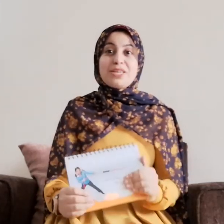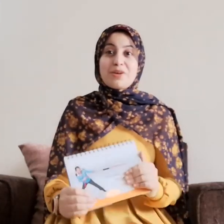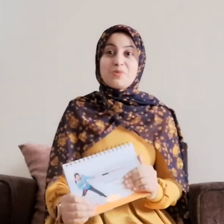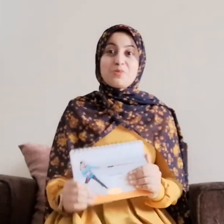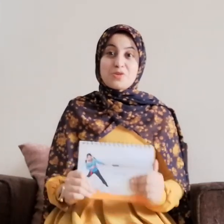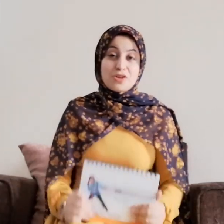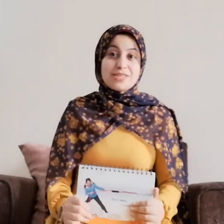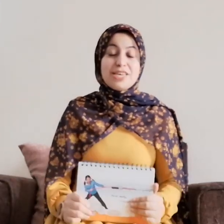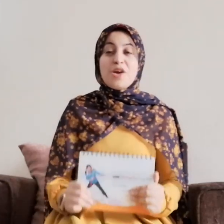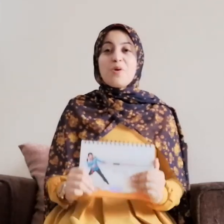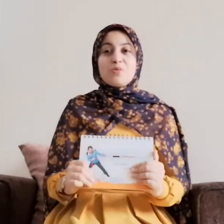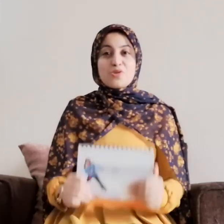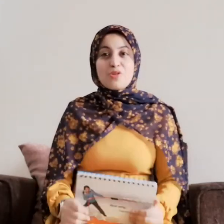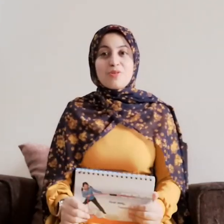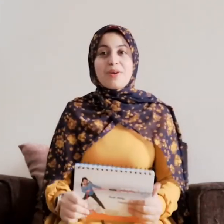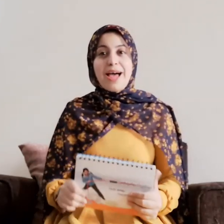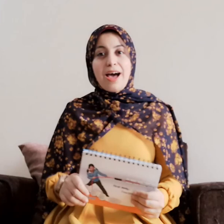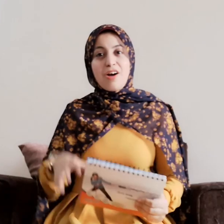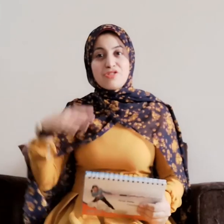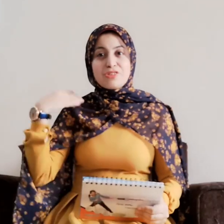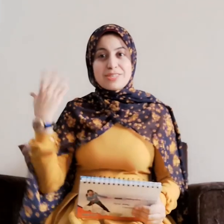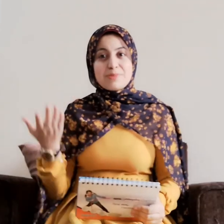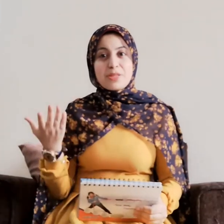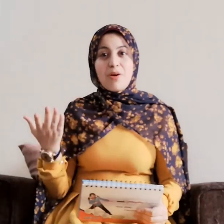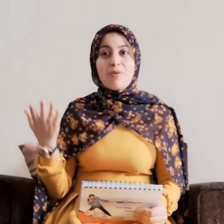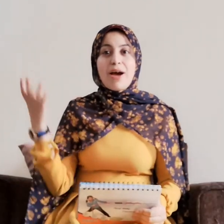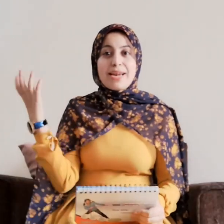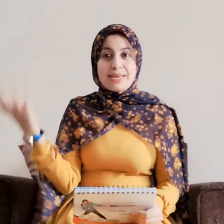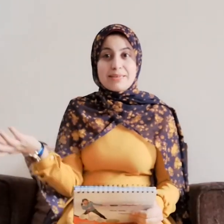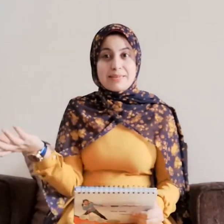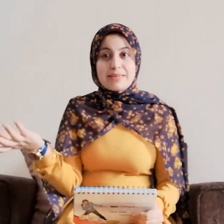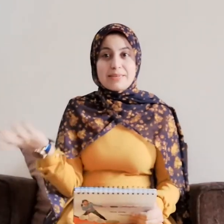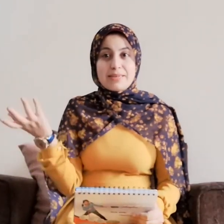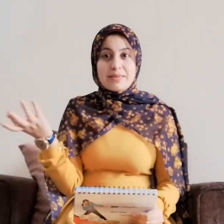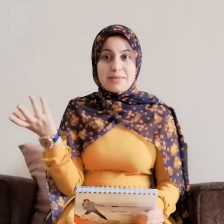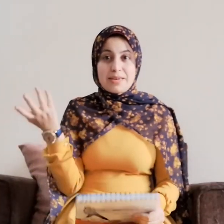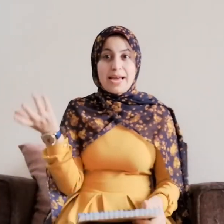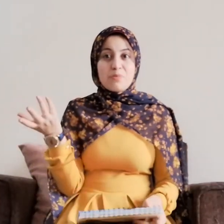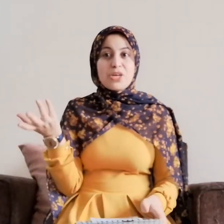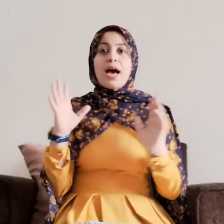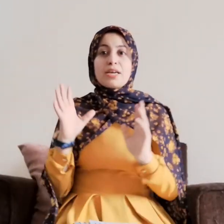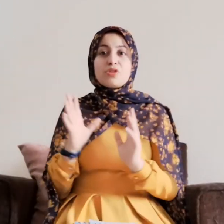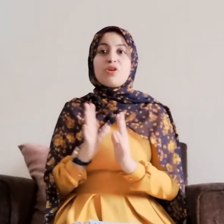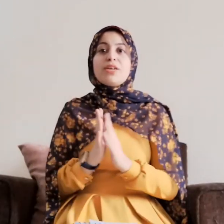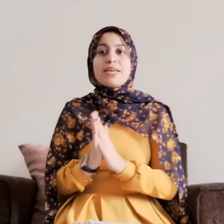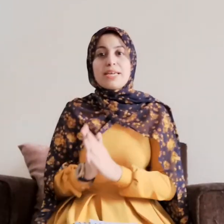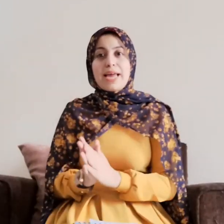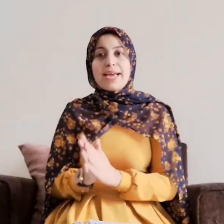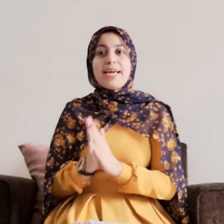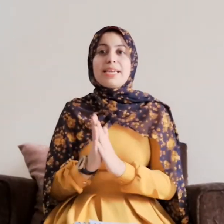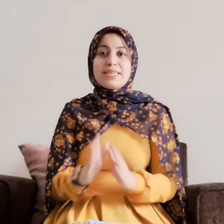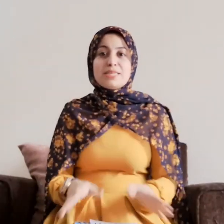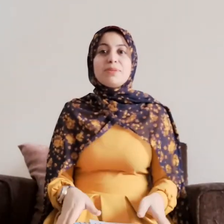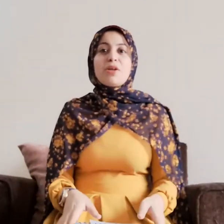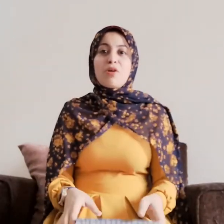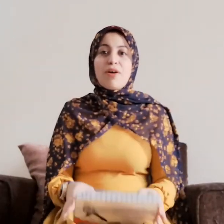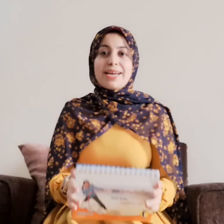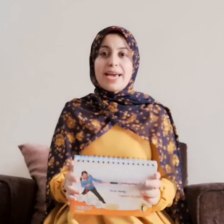لي رأيه الشخصي. إن شاء الله أكتر نسبة آراء على حاجة هنختار الحاجة اللي نسبة الآراء عليها